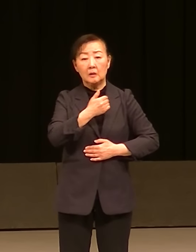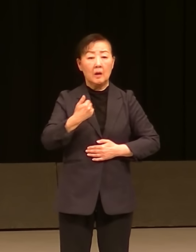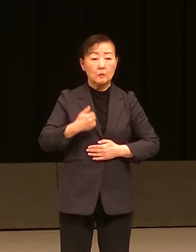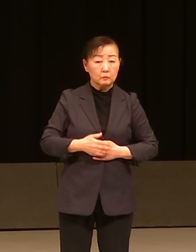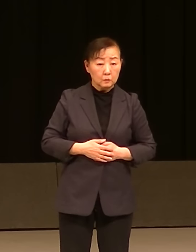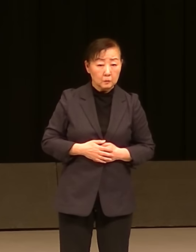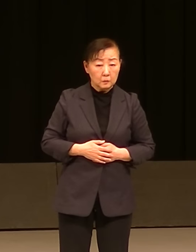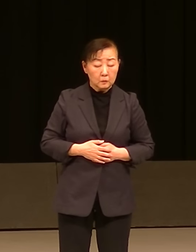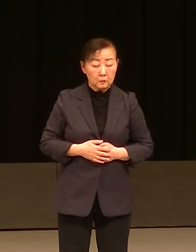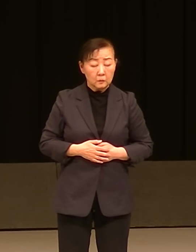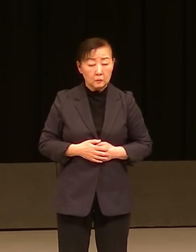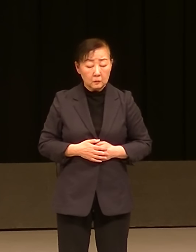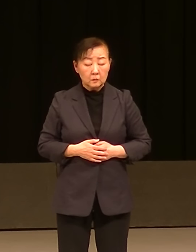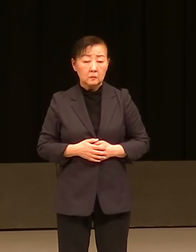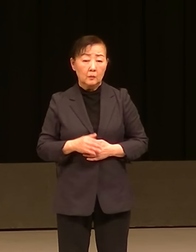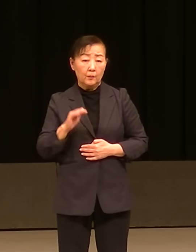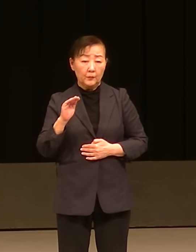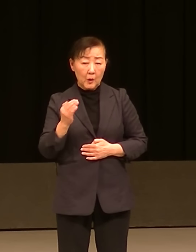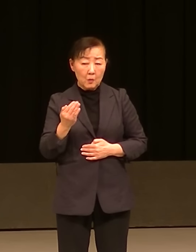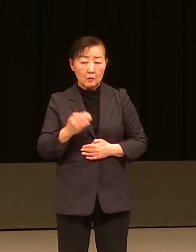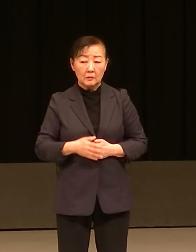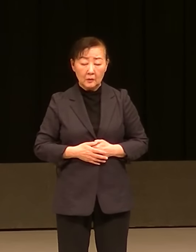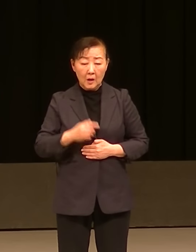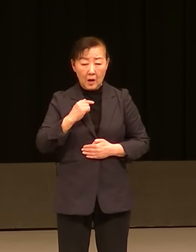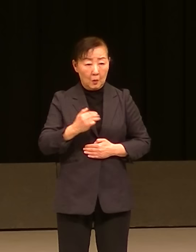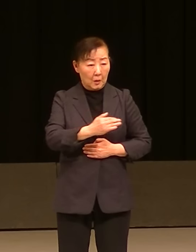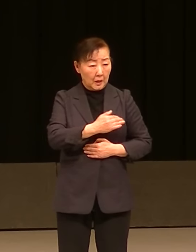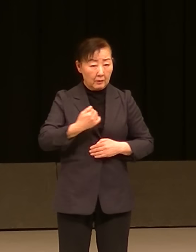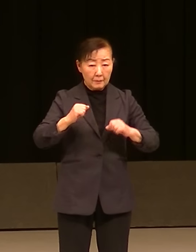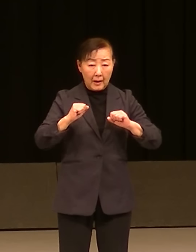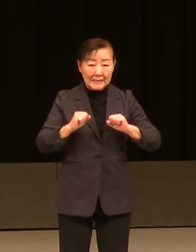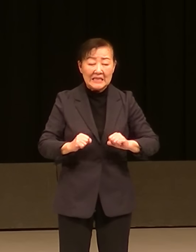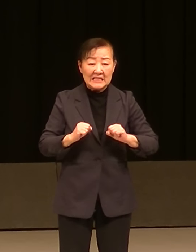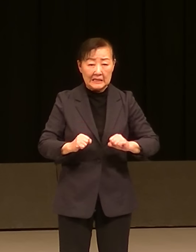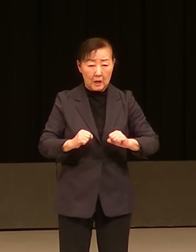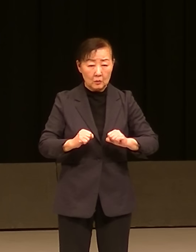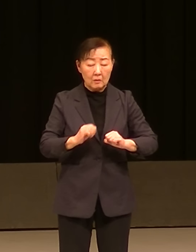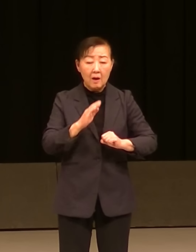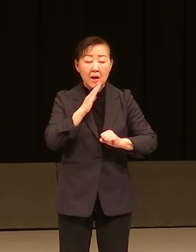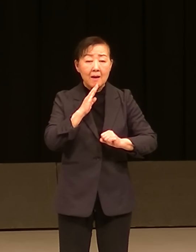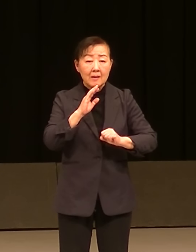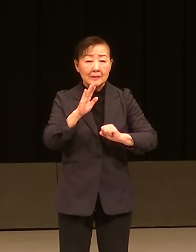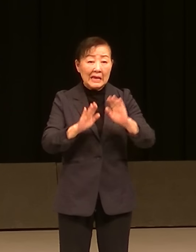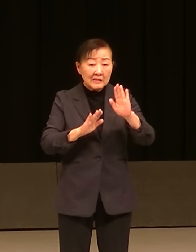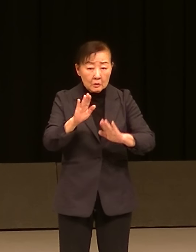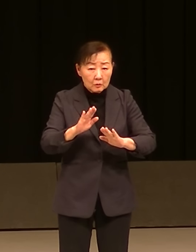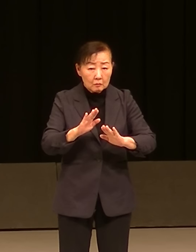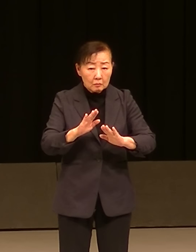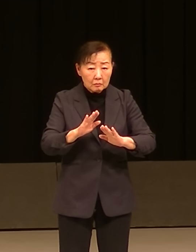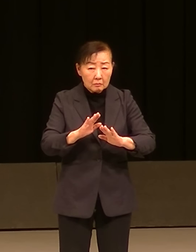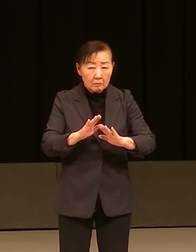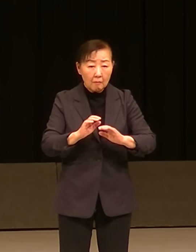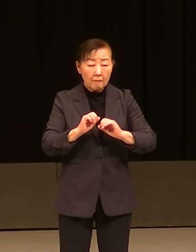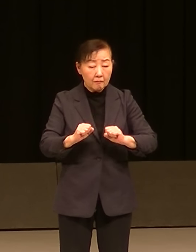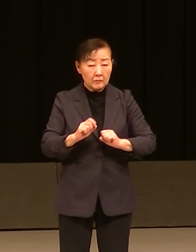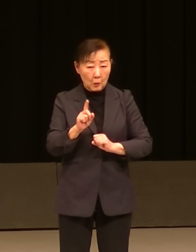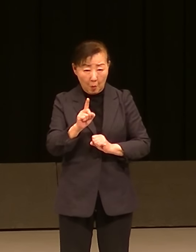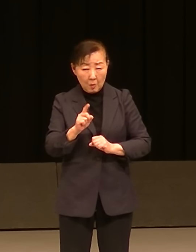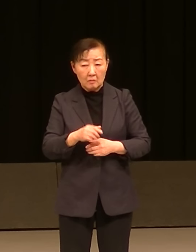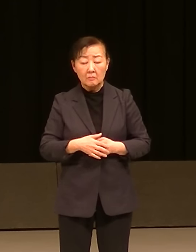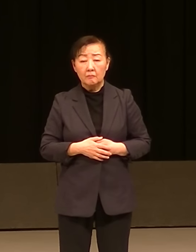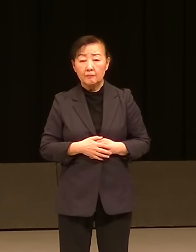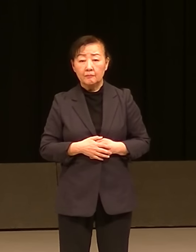言えるわけですけれども、しかし我々が今生きている現実の中ではどうだろう、実はです